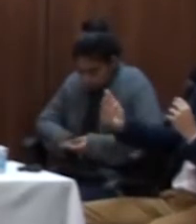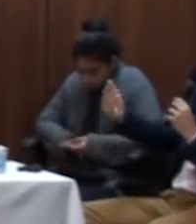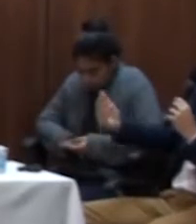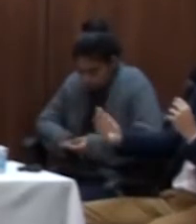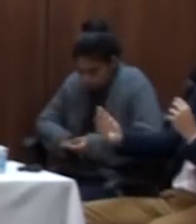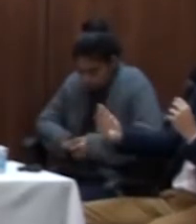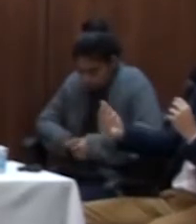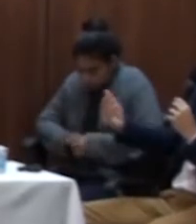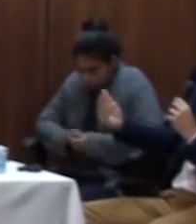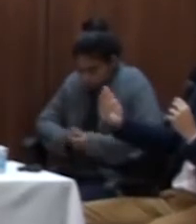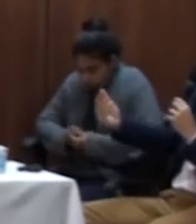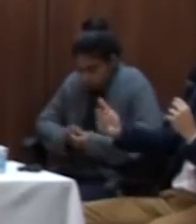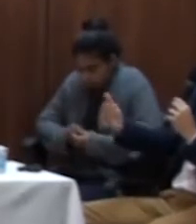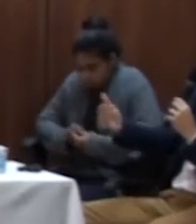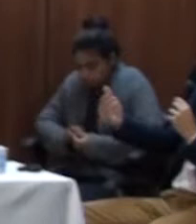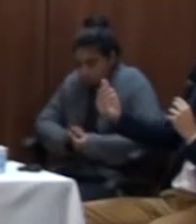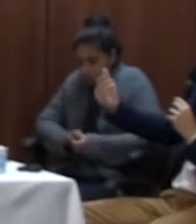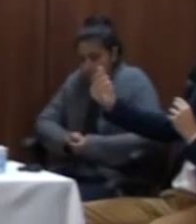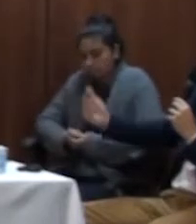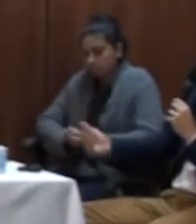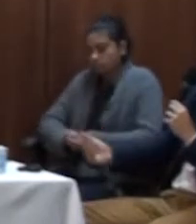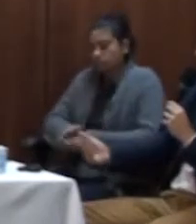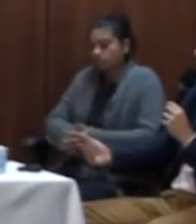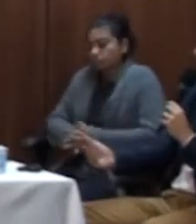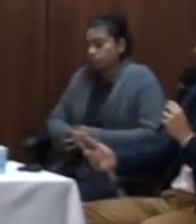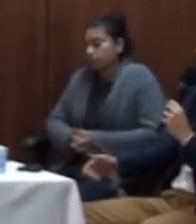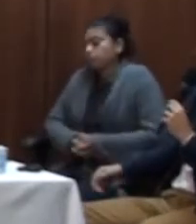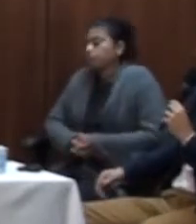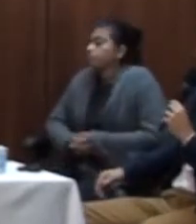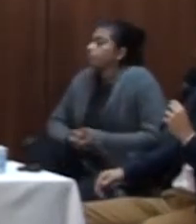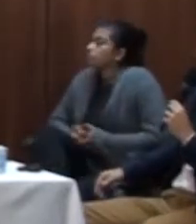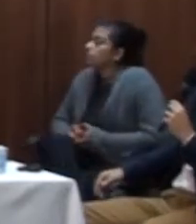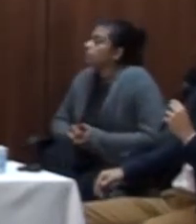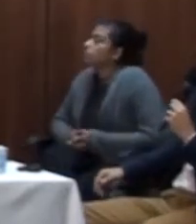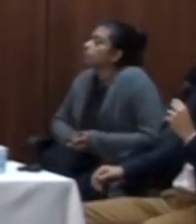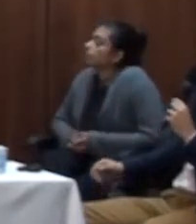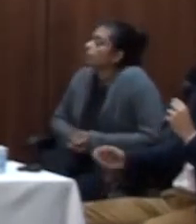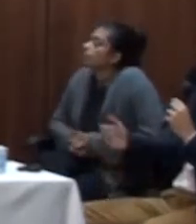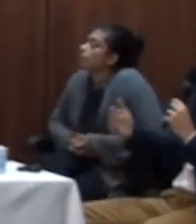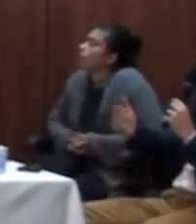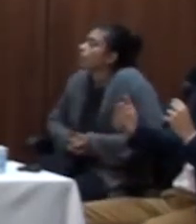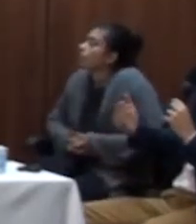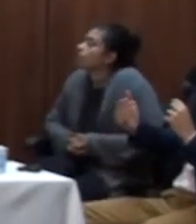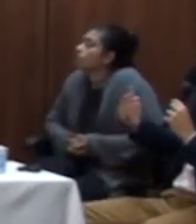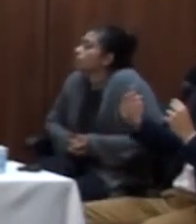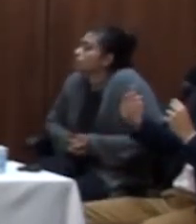redesignação das mulheres transexuais nós temos 300 pessoas na fila, né? E para